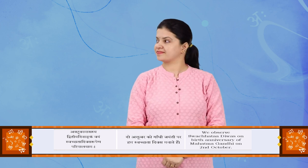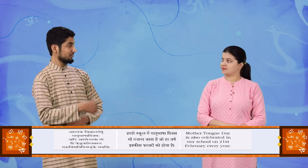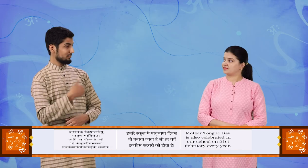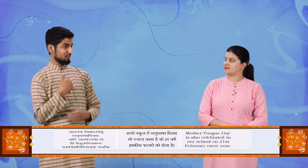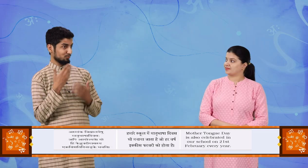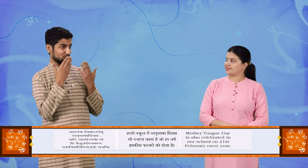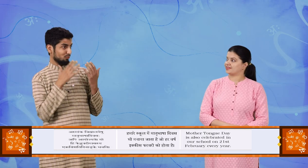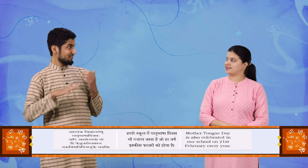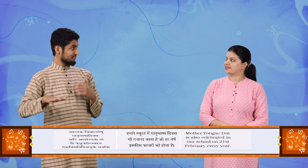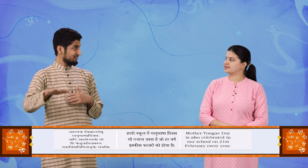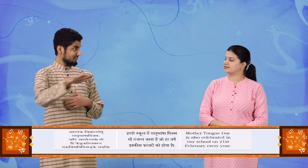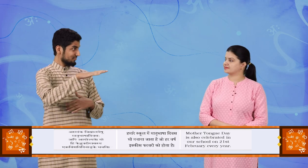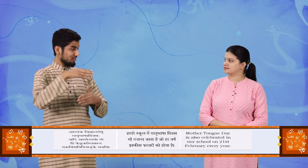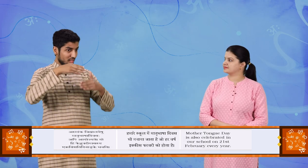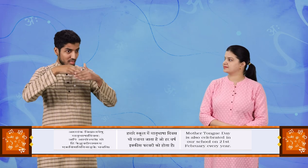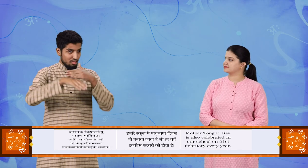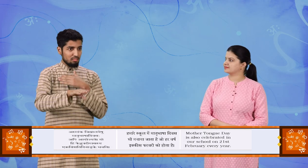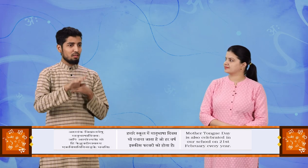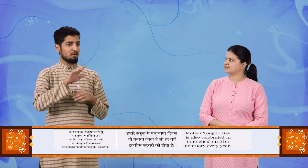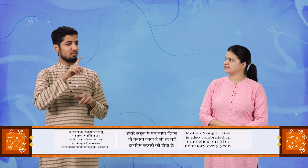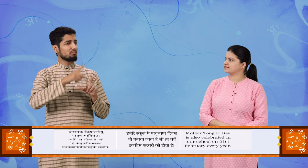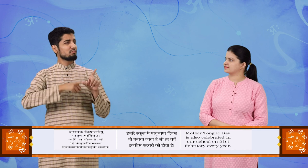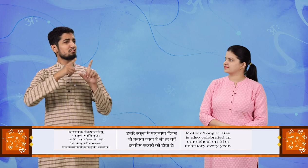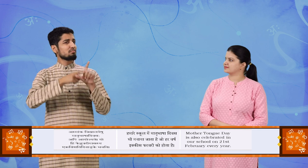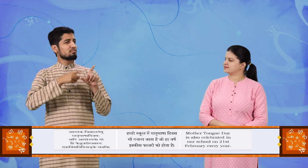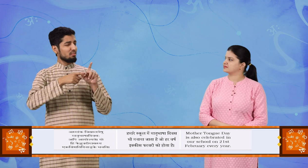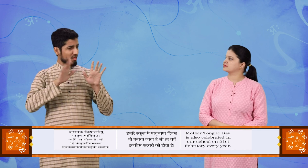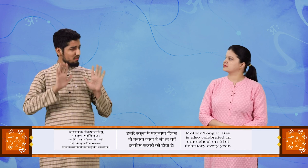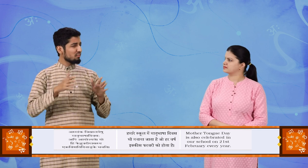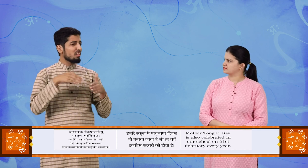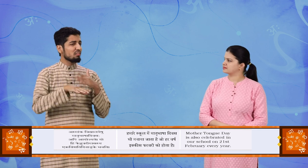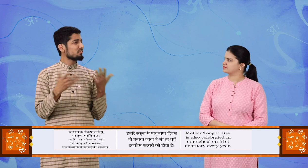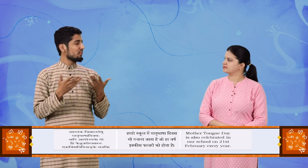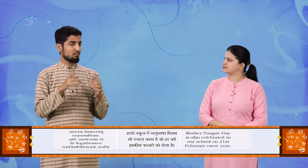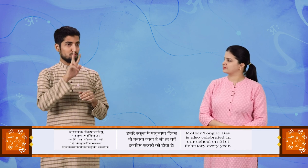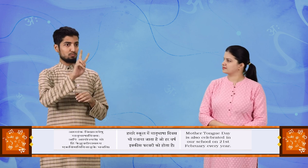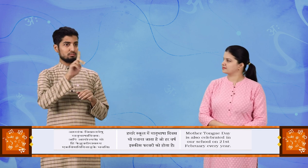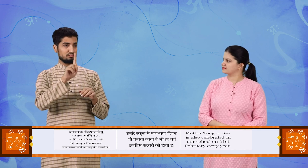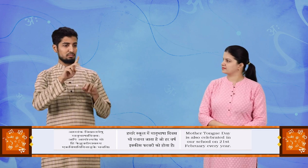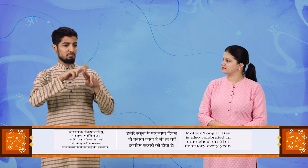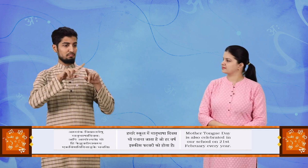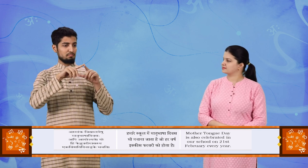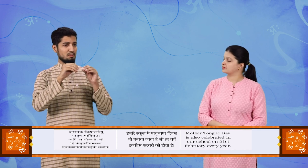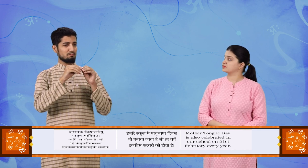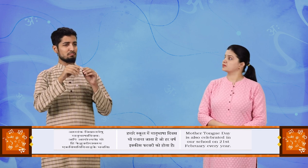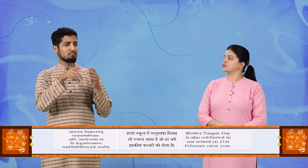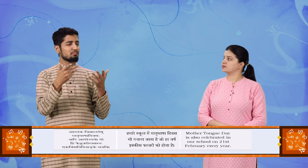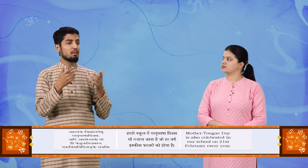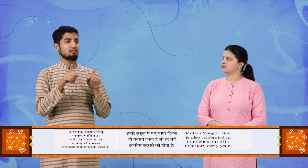कि विद्यालय यह शो मातृभाषा दिवस अभी आयुक्त ज्योति ज्योति फेब्रुअरी महासचिव ए